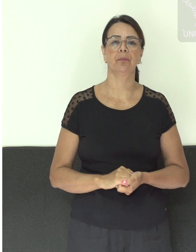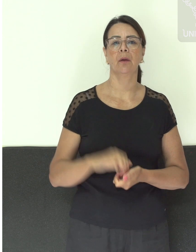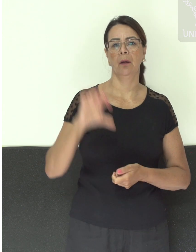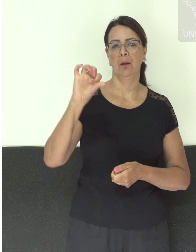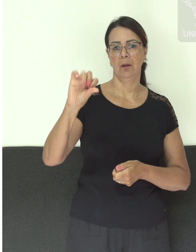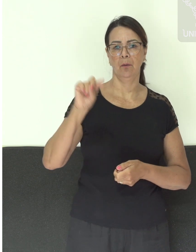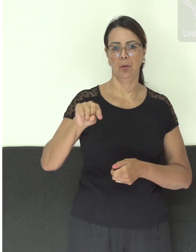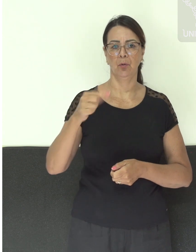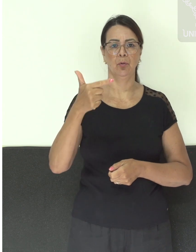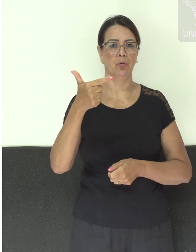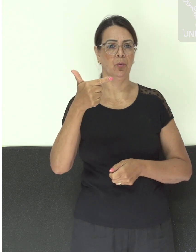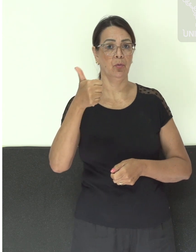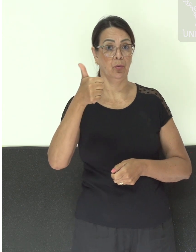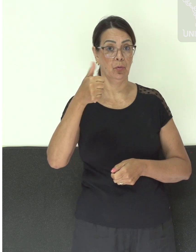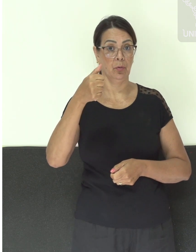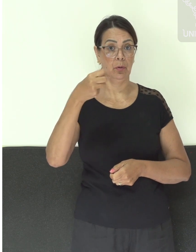9.3.